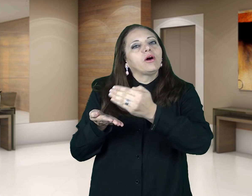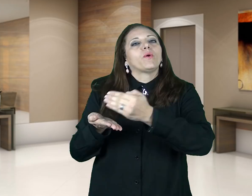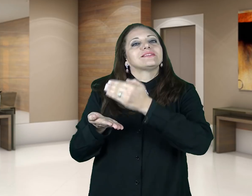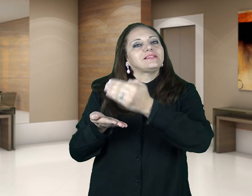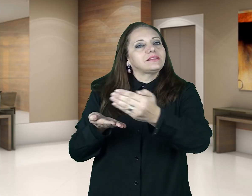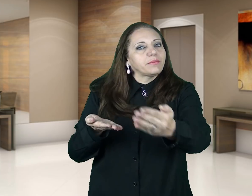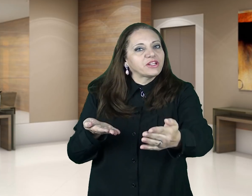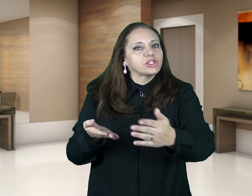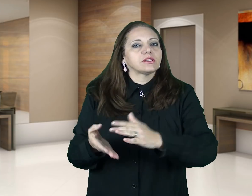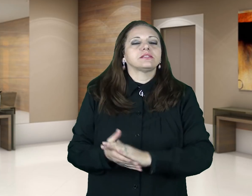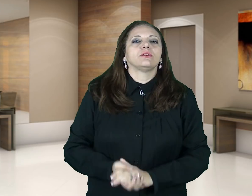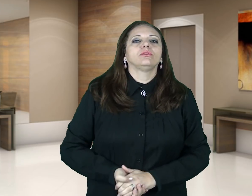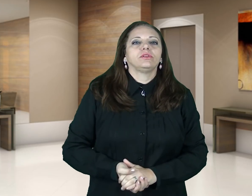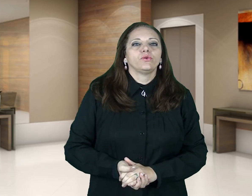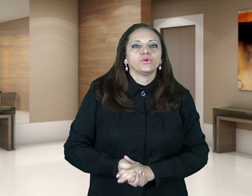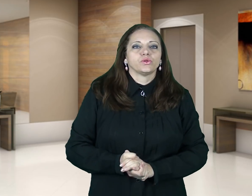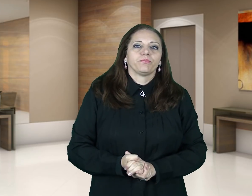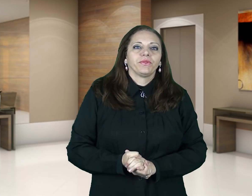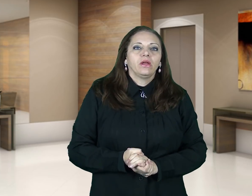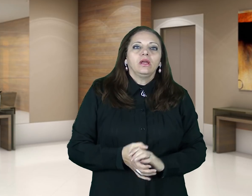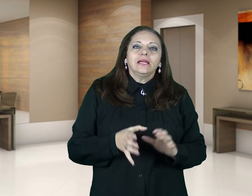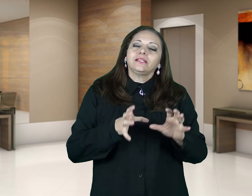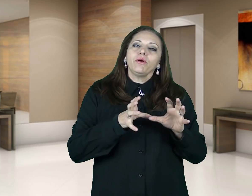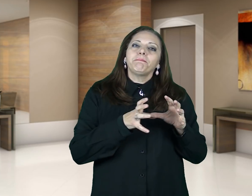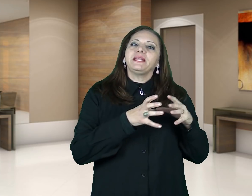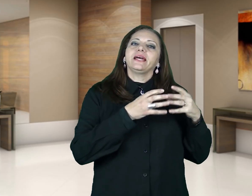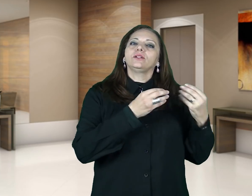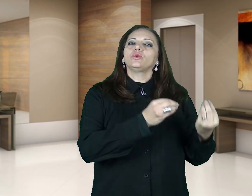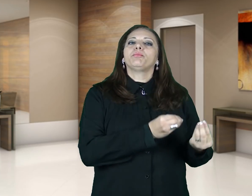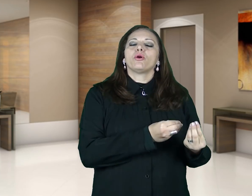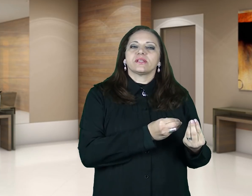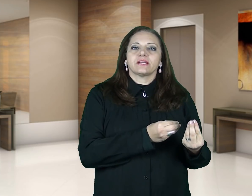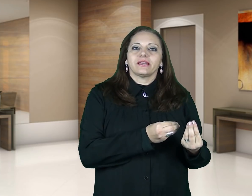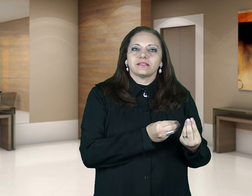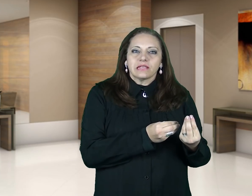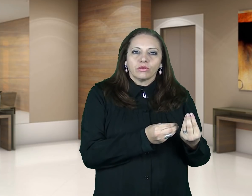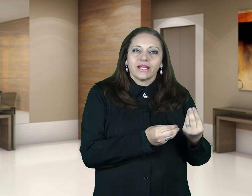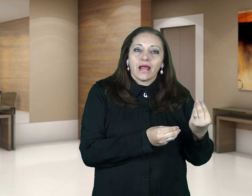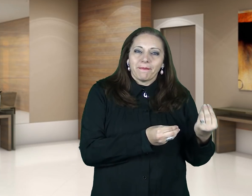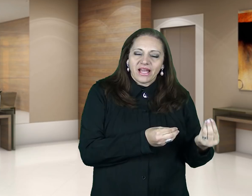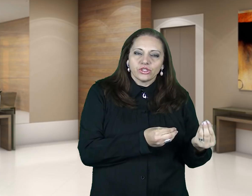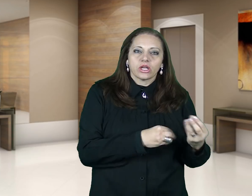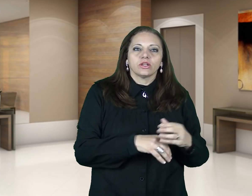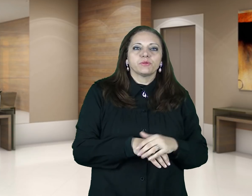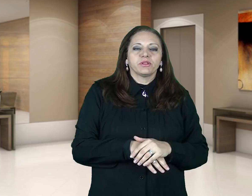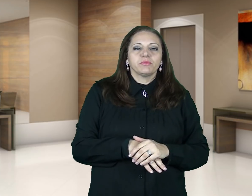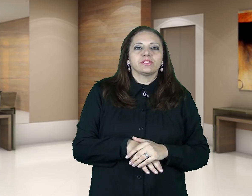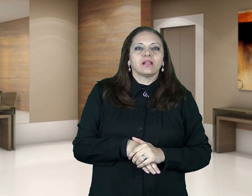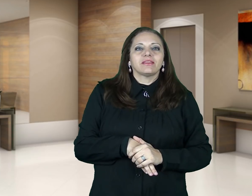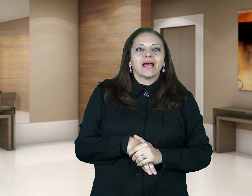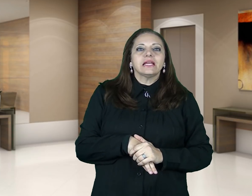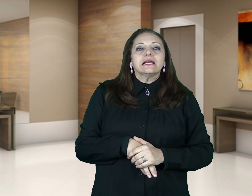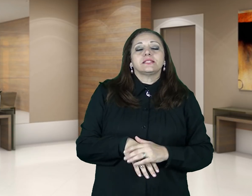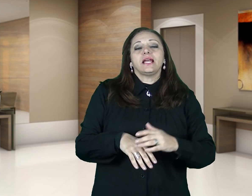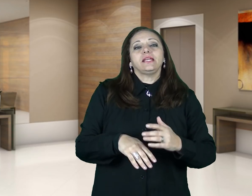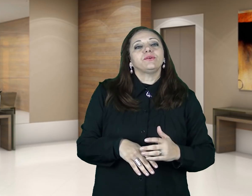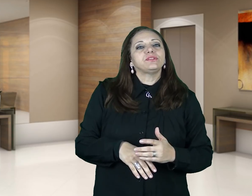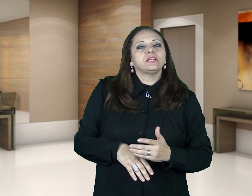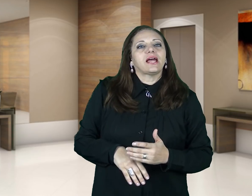ou a sistematização de uso. Então, ampliando um pouco essa questão de gramática, nós podemos tratar se a língua de